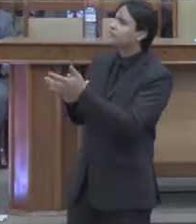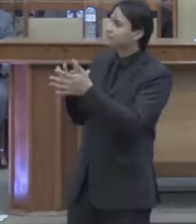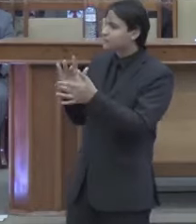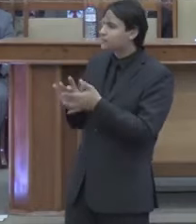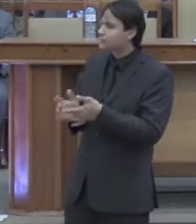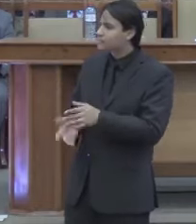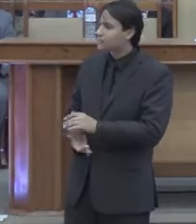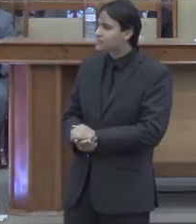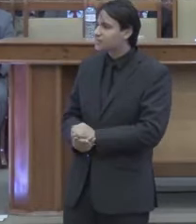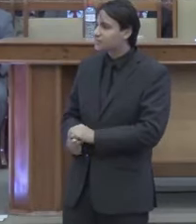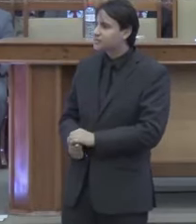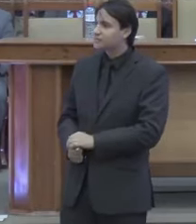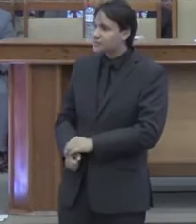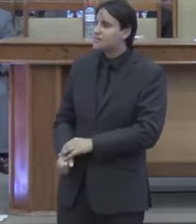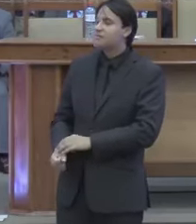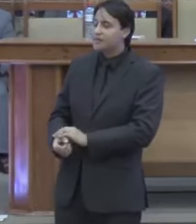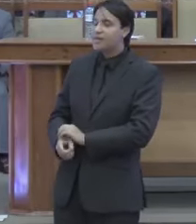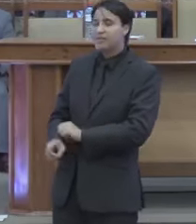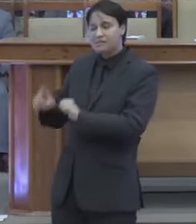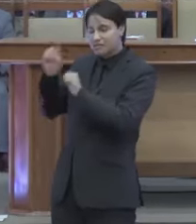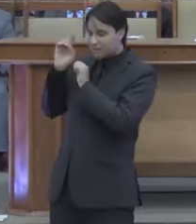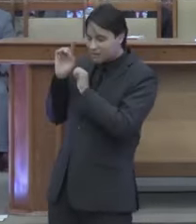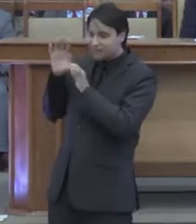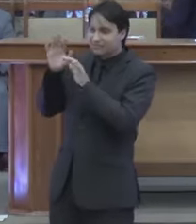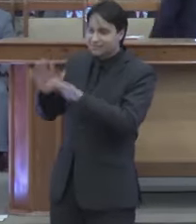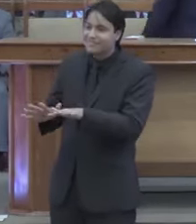bem-aventurados peitos. Rapaz,